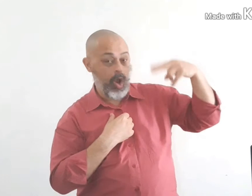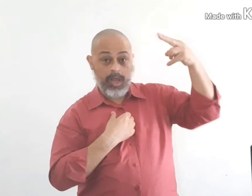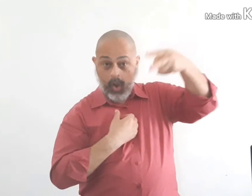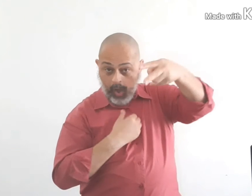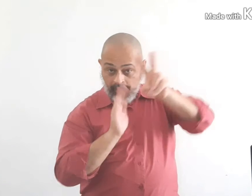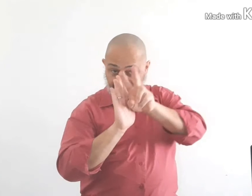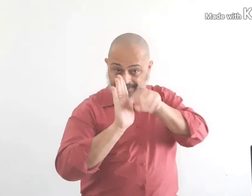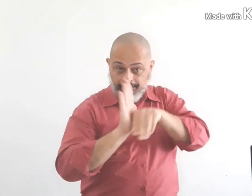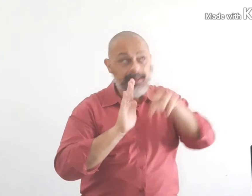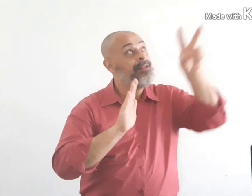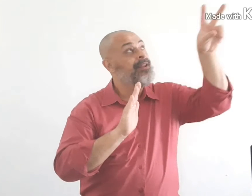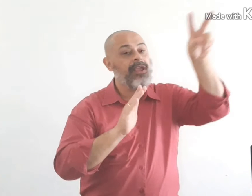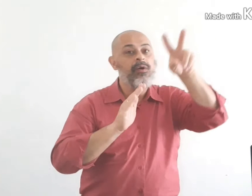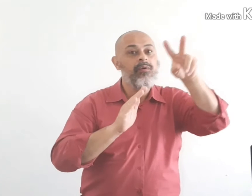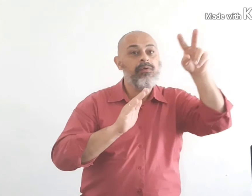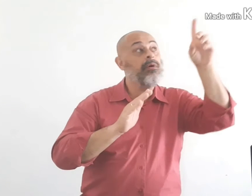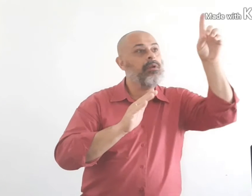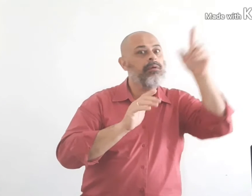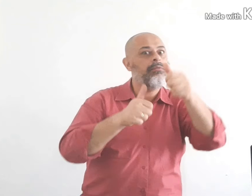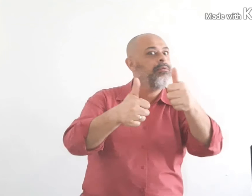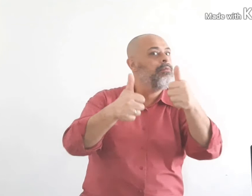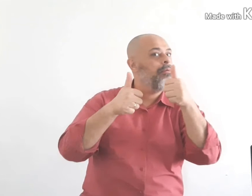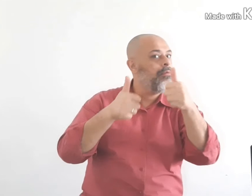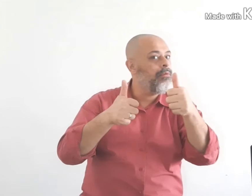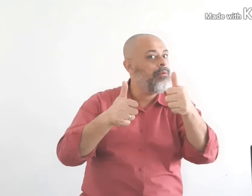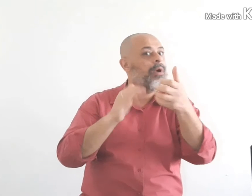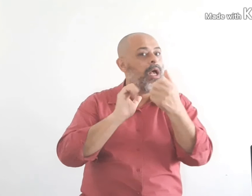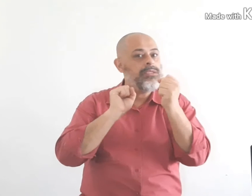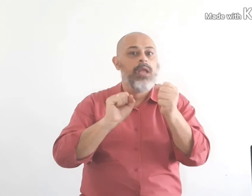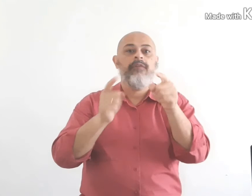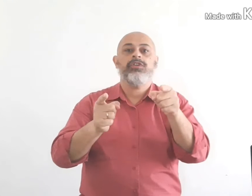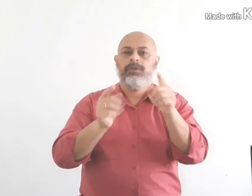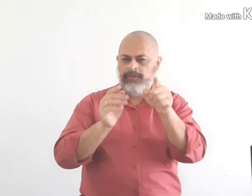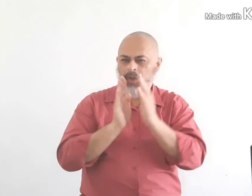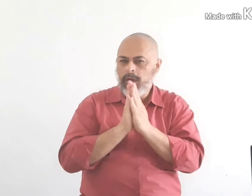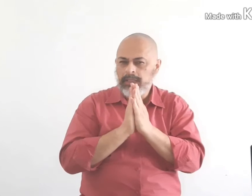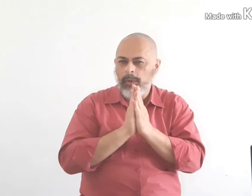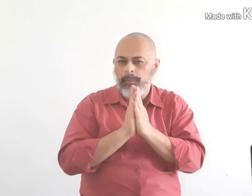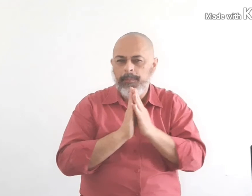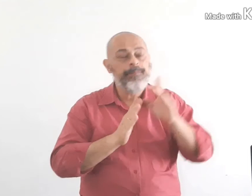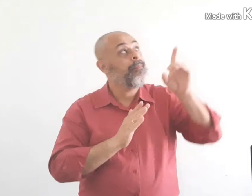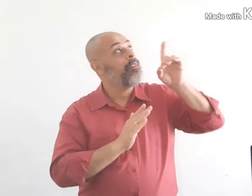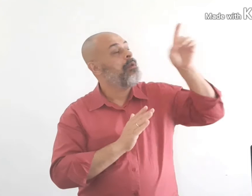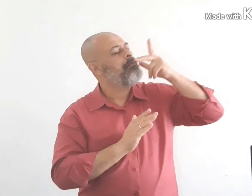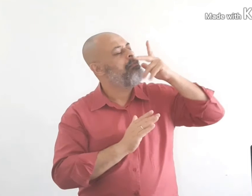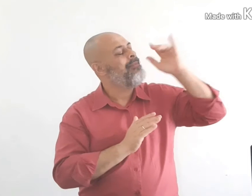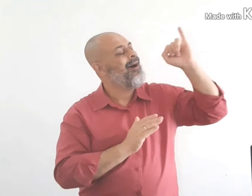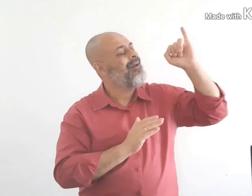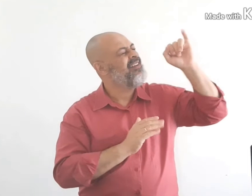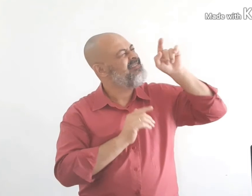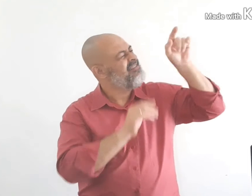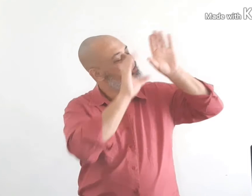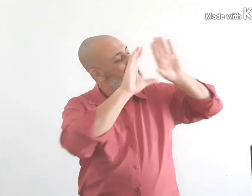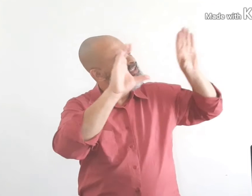e elogiando a nossa esperança. Nós vamos orar mais uma vez. Querido Pai Celestial, estamos diante da Tua